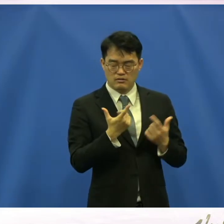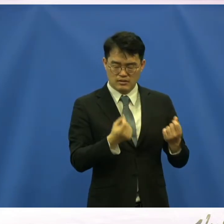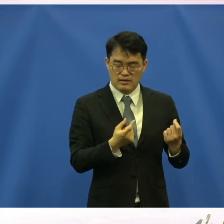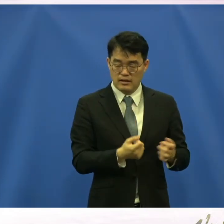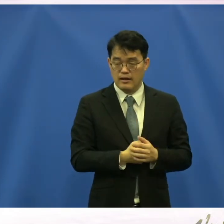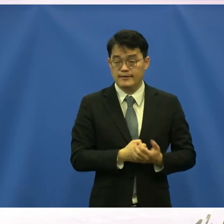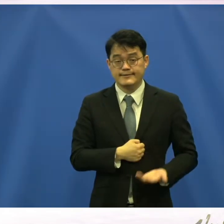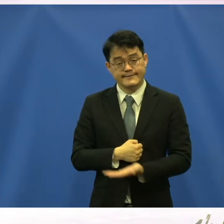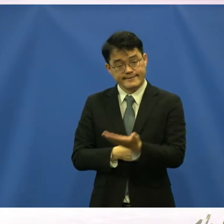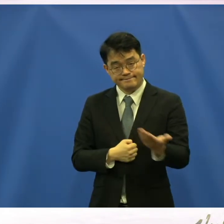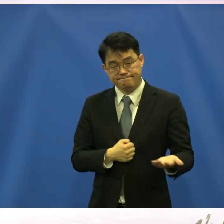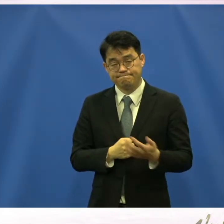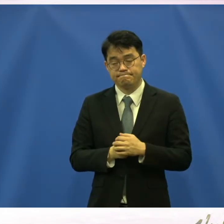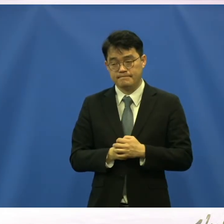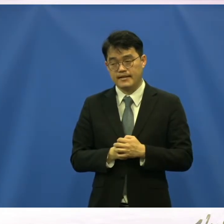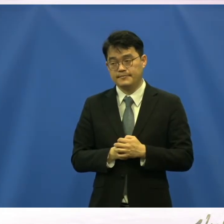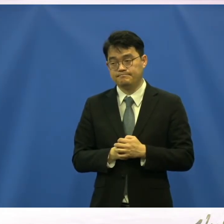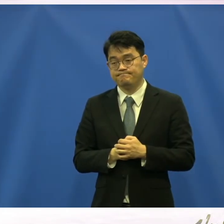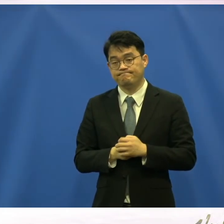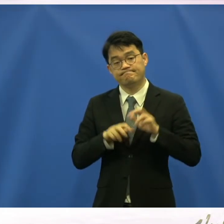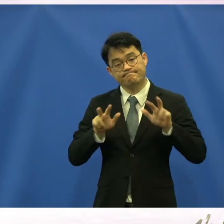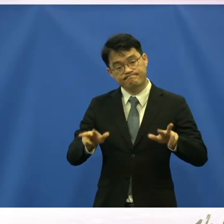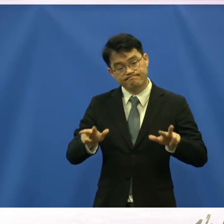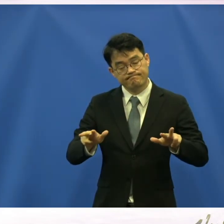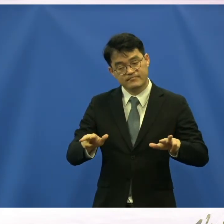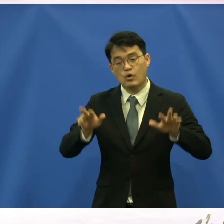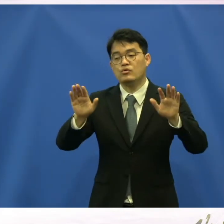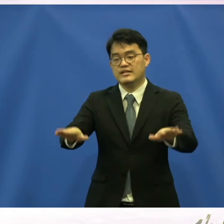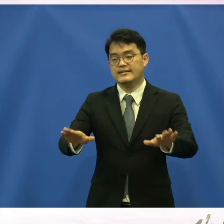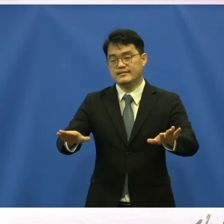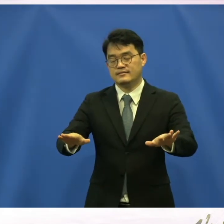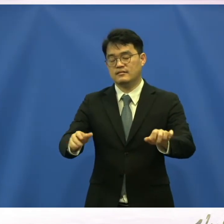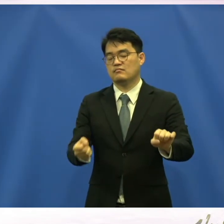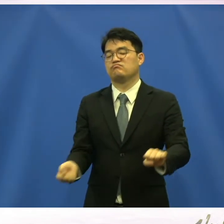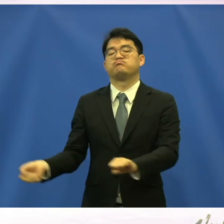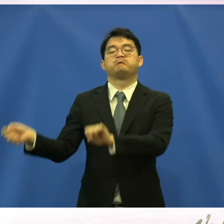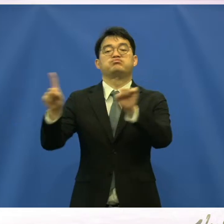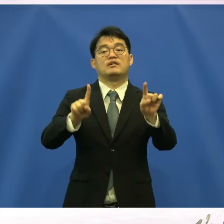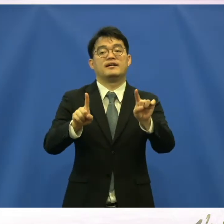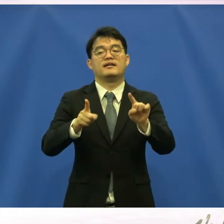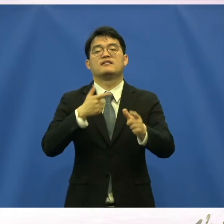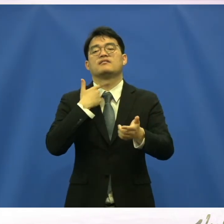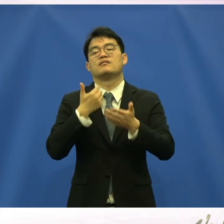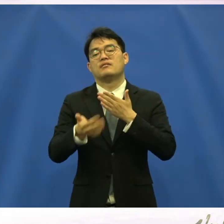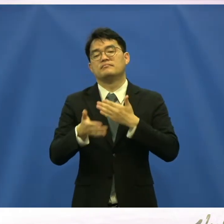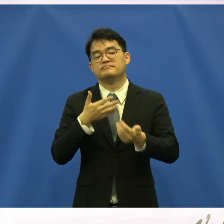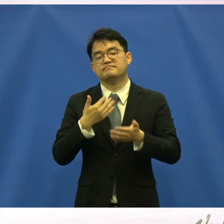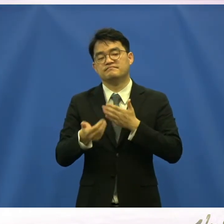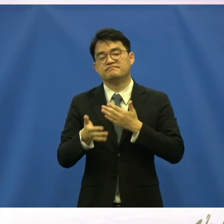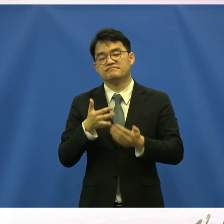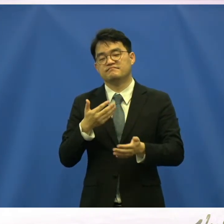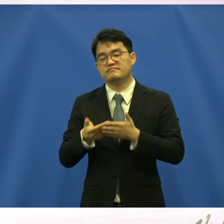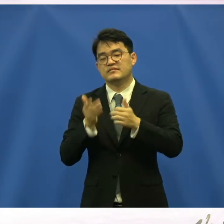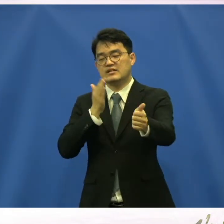시작이 돼요. 그러면 여러분이 오늘 부활의 경험을 일상 속에서 할 거예요. 하나님이